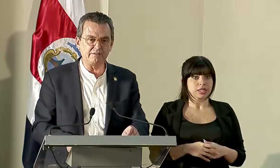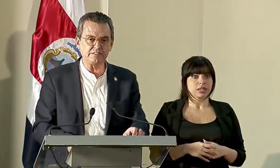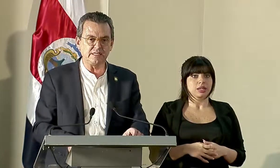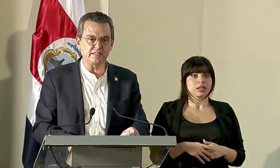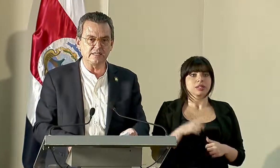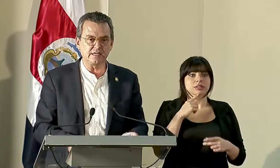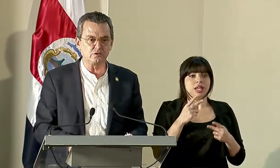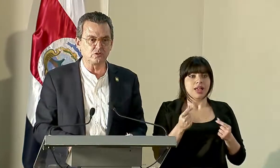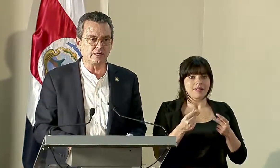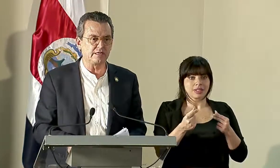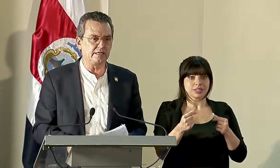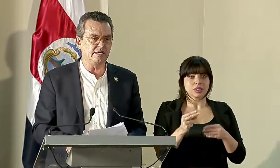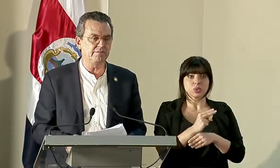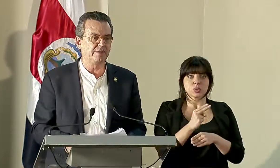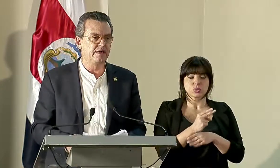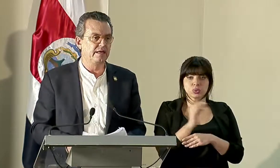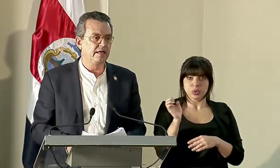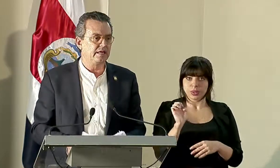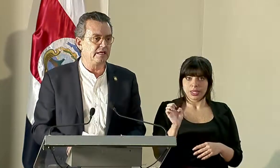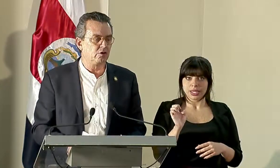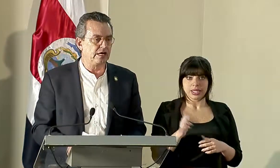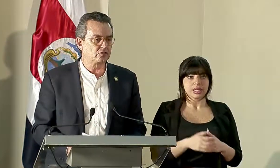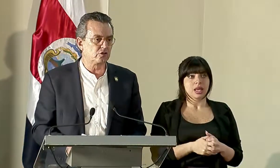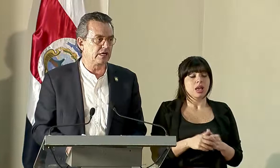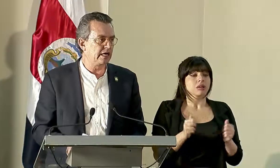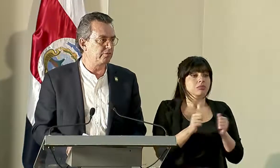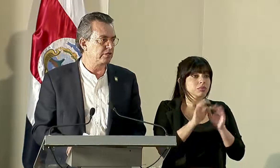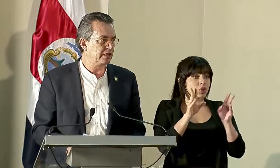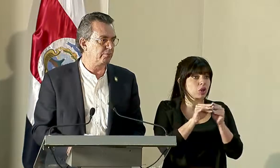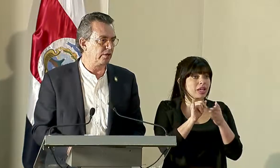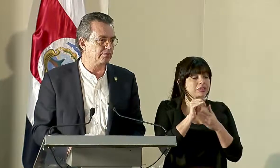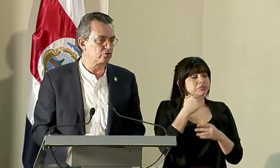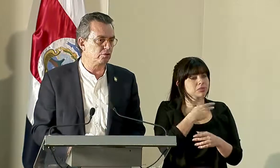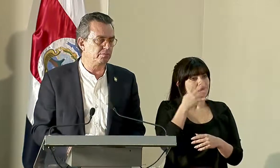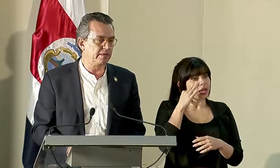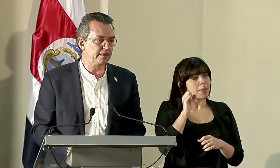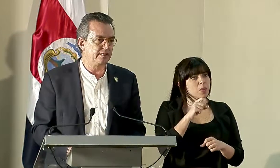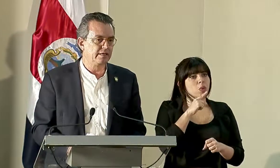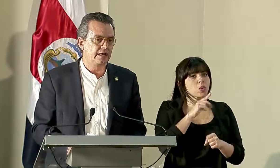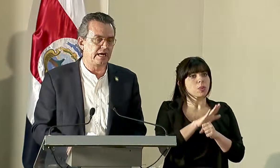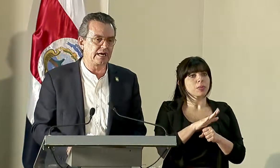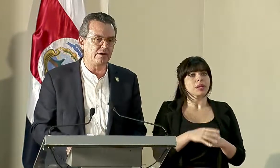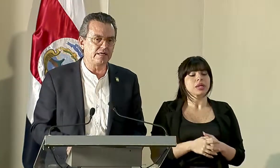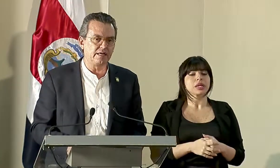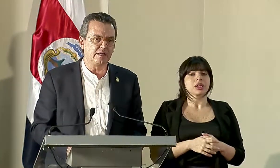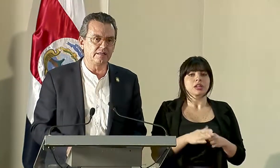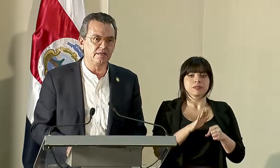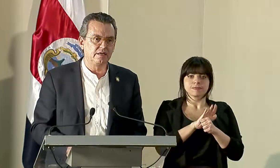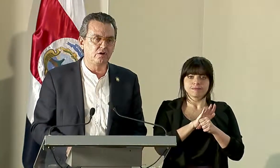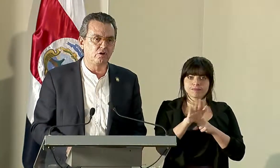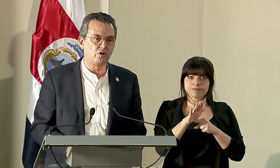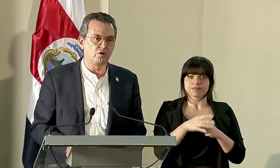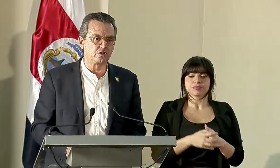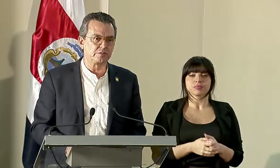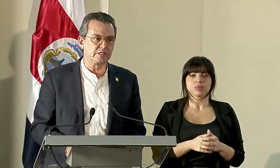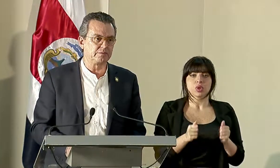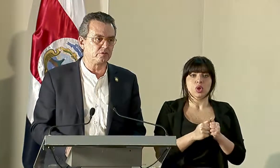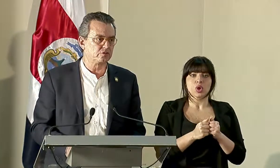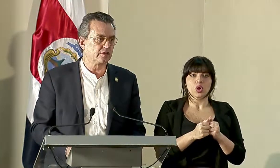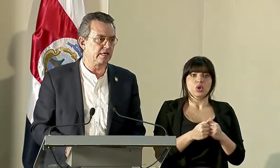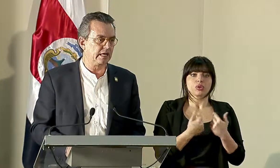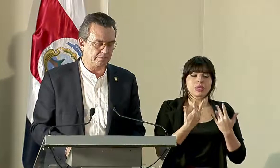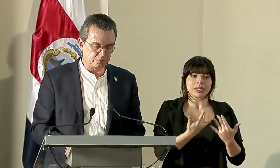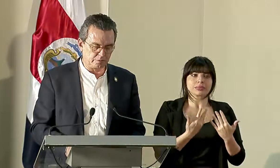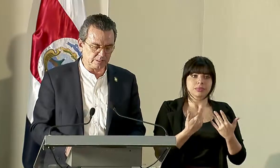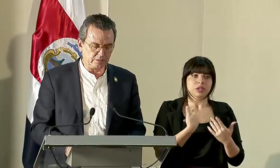sea eficiente en el uso de la energía, y con esto creemos de que podemos cumplir a cabalidad con los